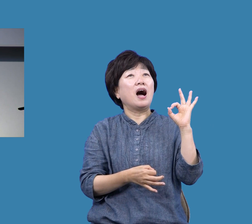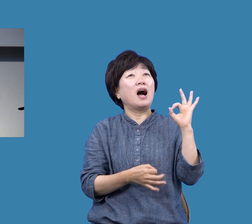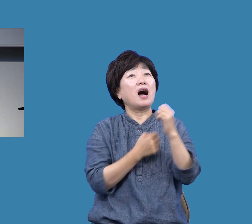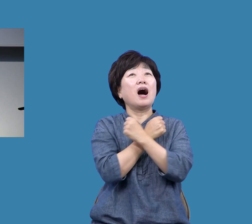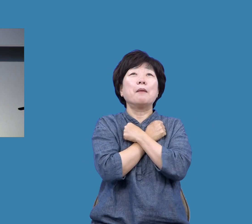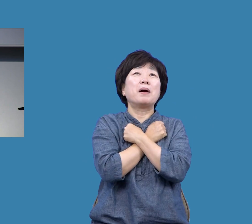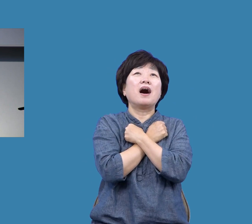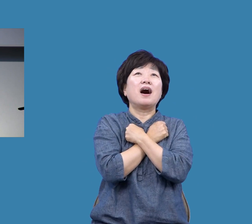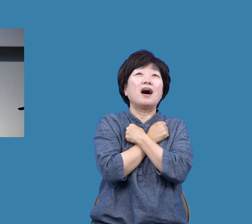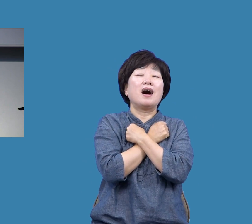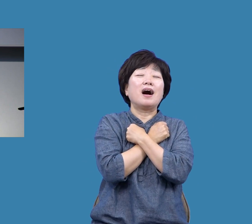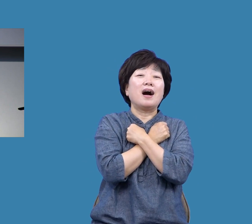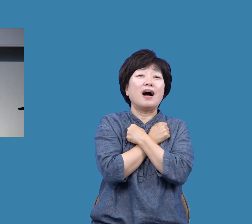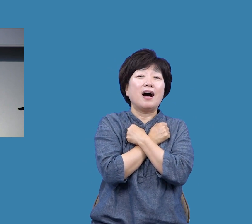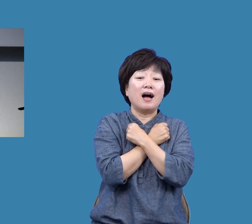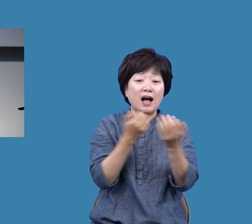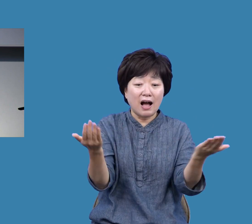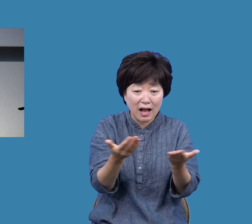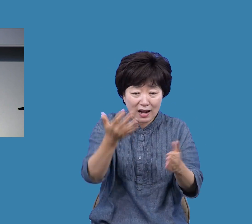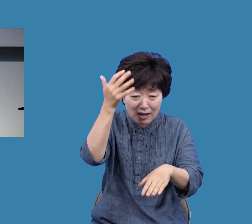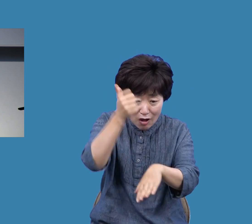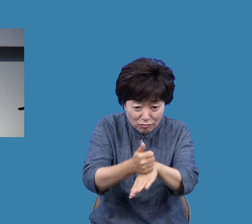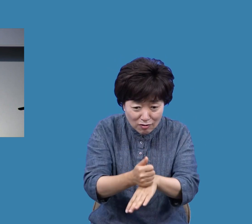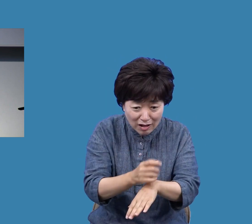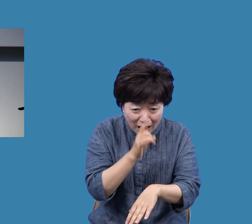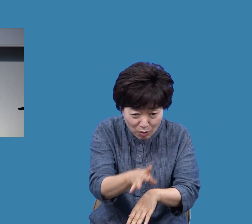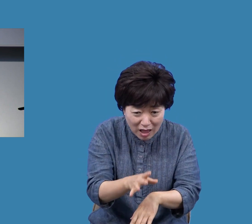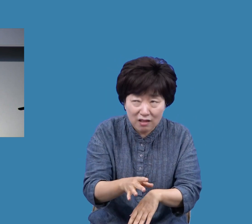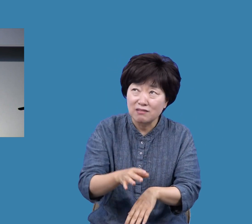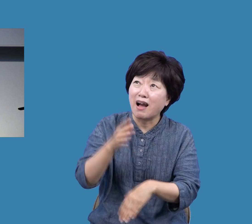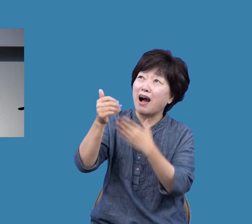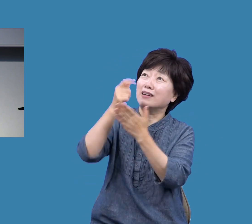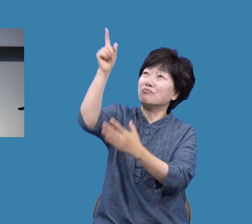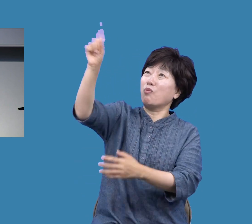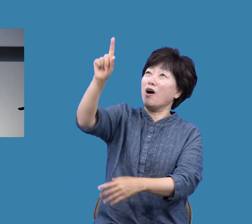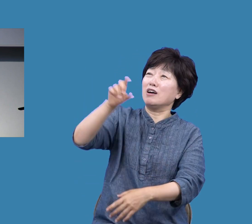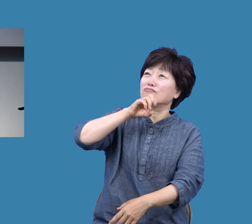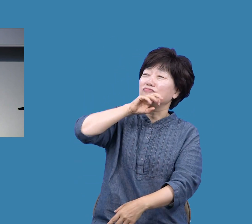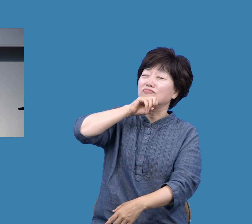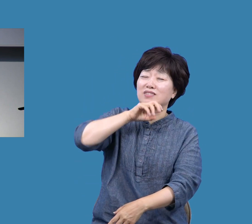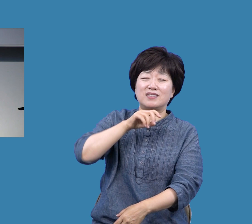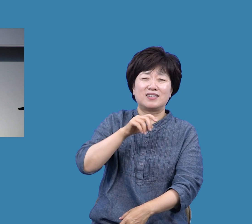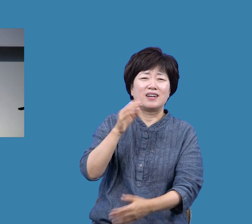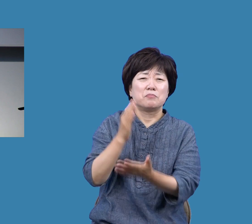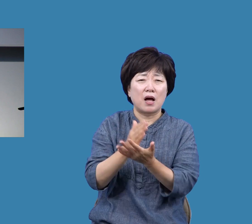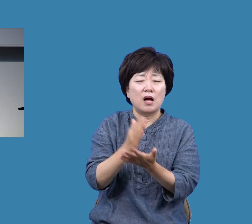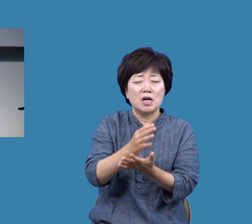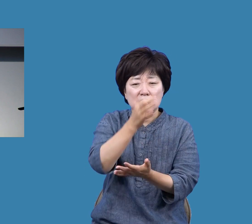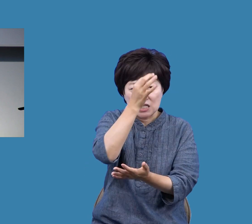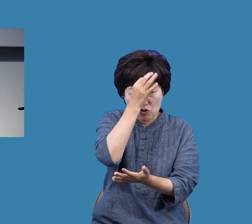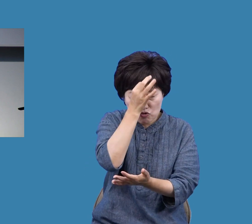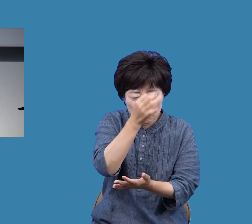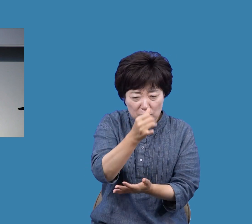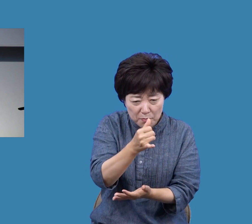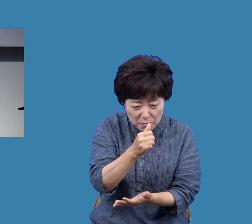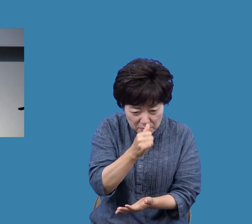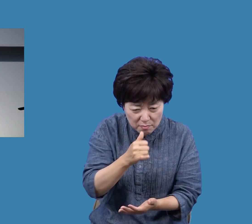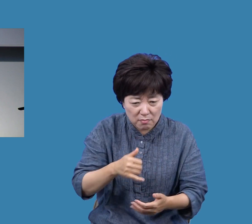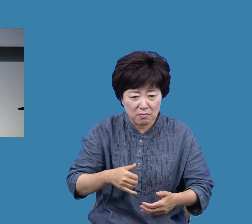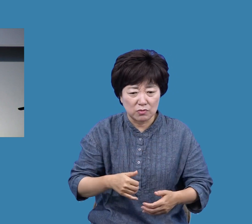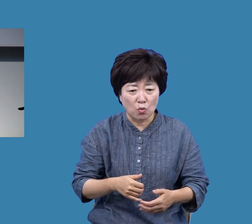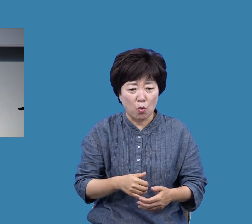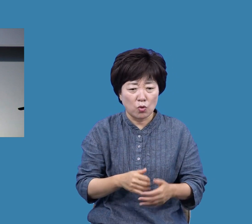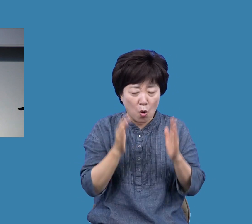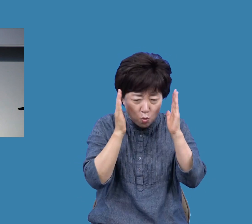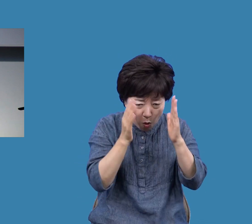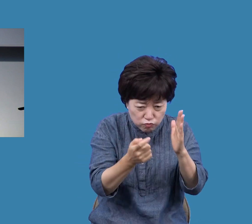얘기가 아니에요. 공부도 열심히 하시고 뭐 기술도 열심히 배우시고 다 하셔야지. 그렇지만 우리 안에 막